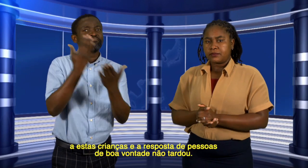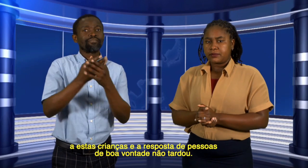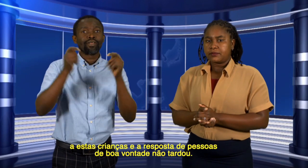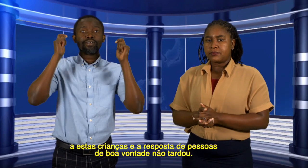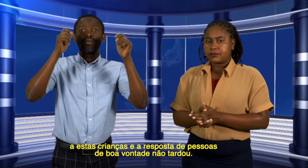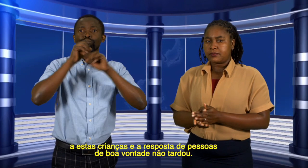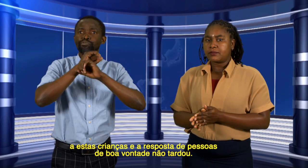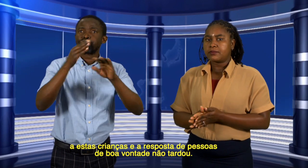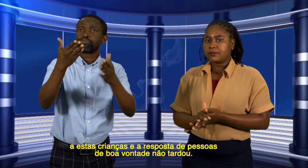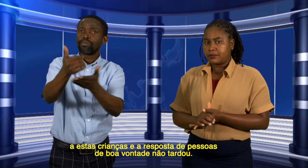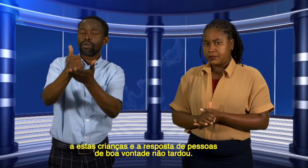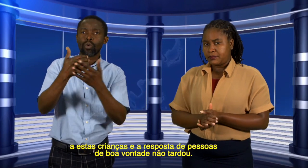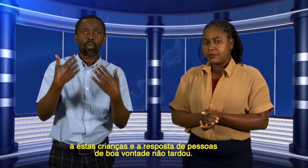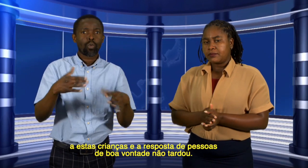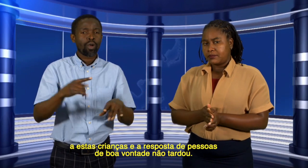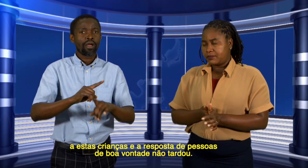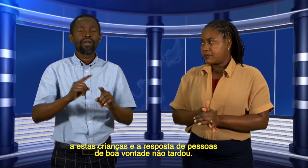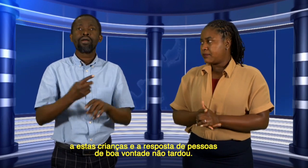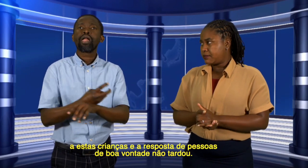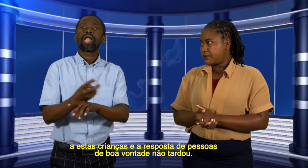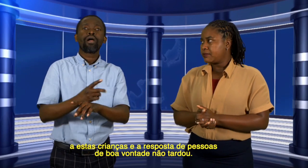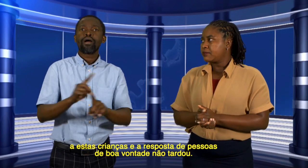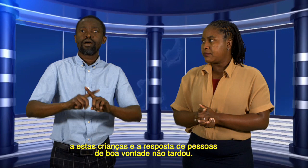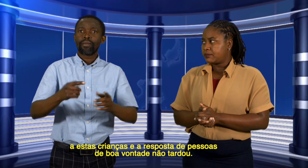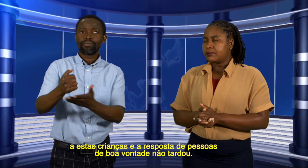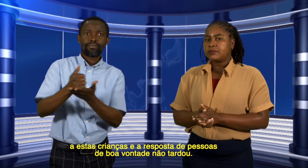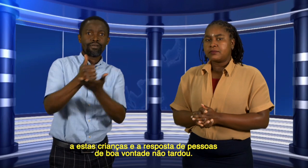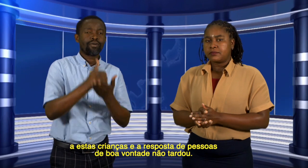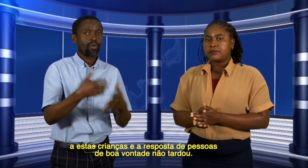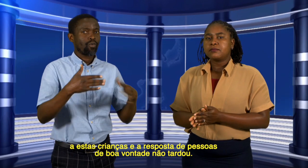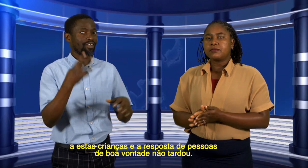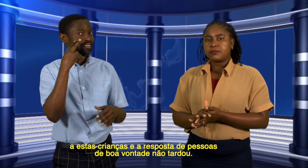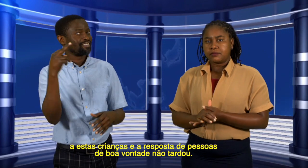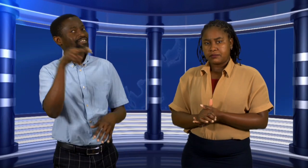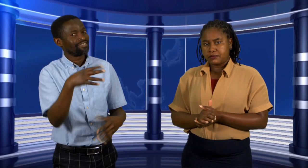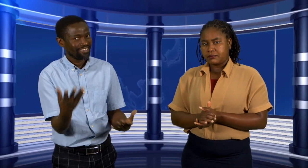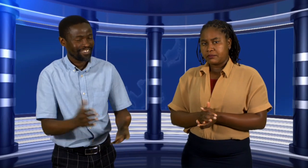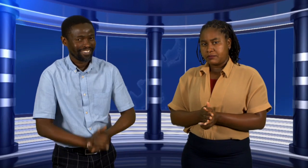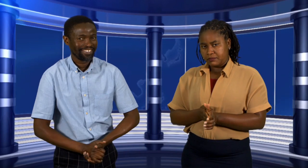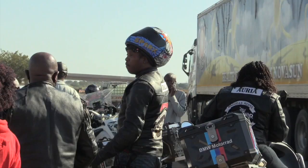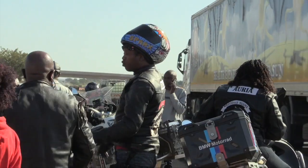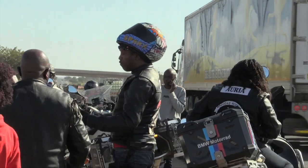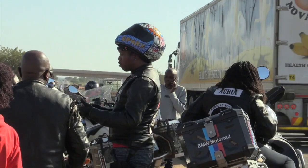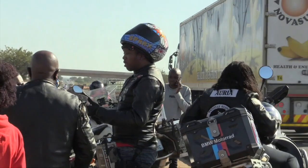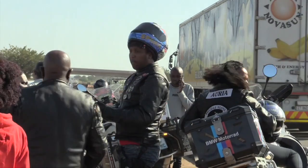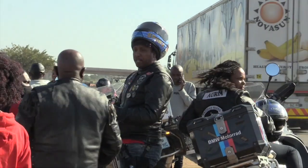de apoio a estas crianças e a resposta de pessoas de boa vontade não tardou.